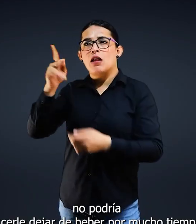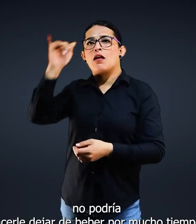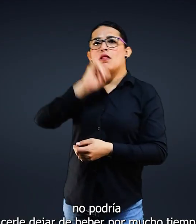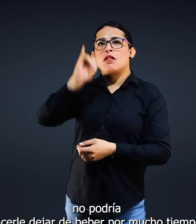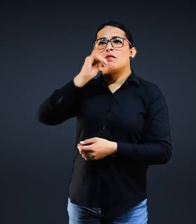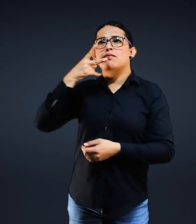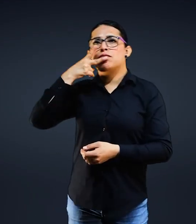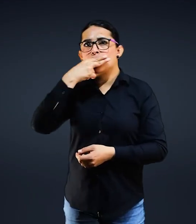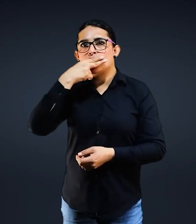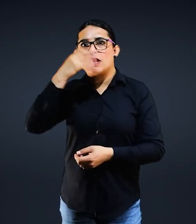mucho tiempo.